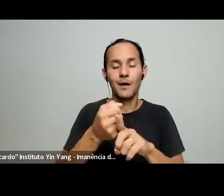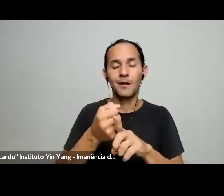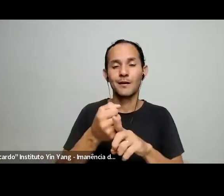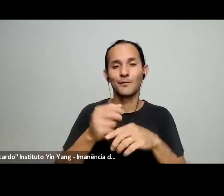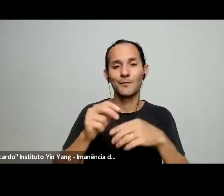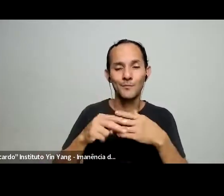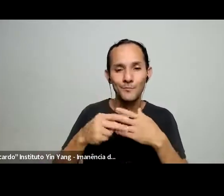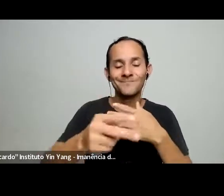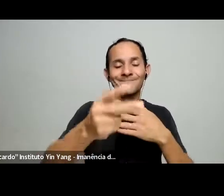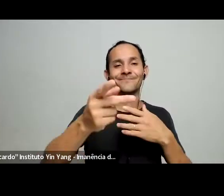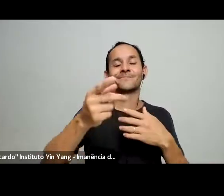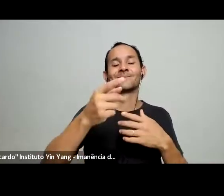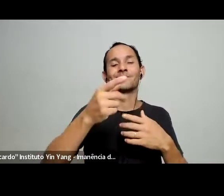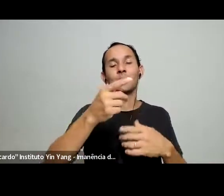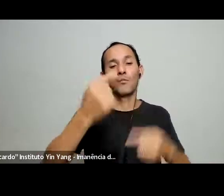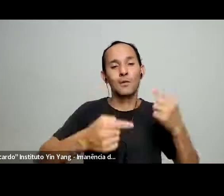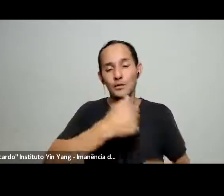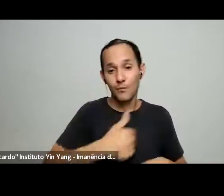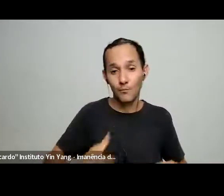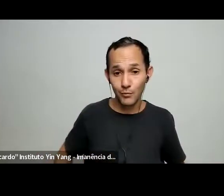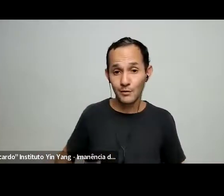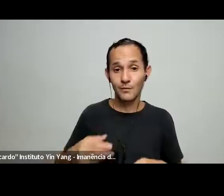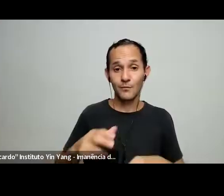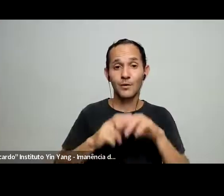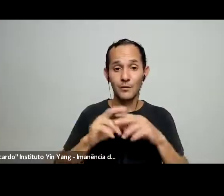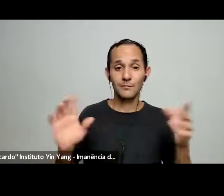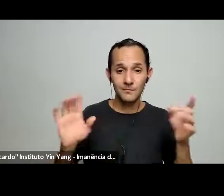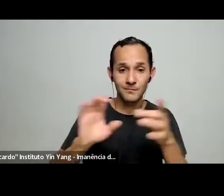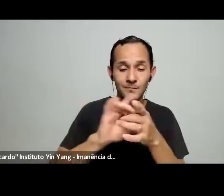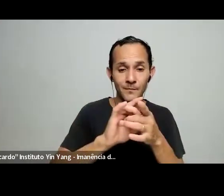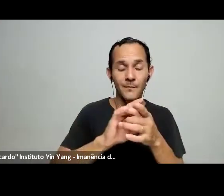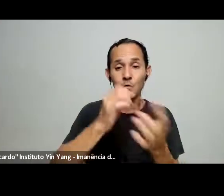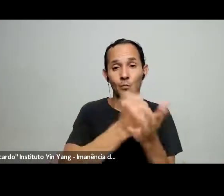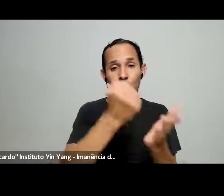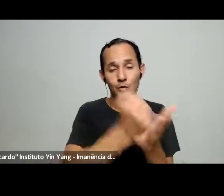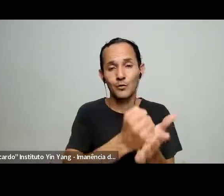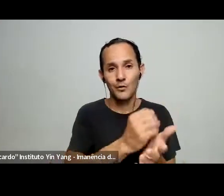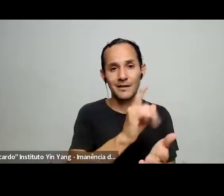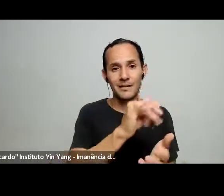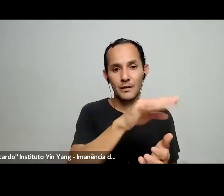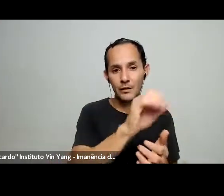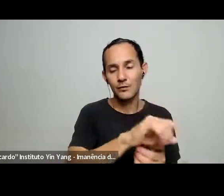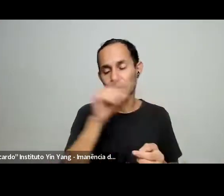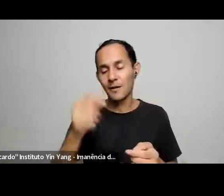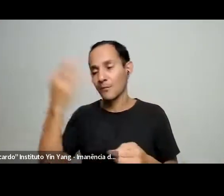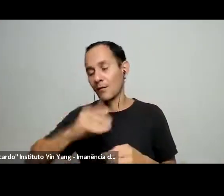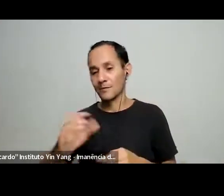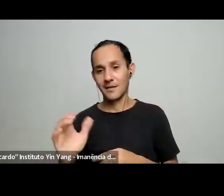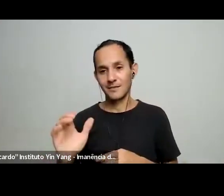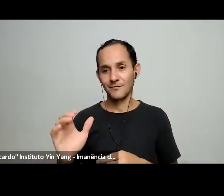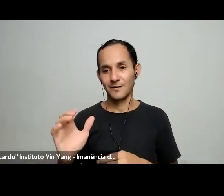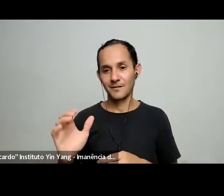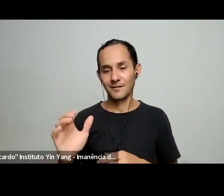pública ao fazer essa ponte entre o protocolo clínico e a evidência científica, por